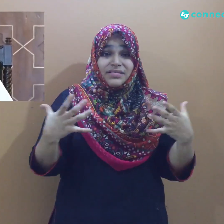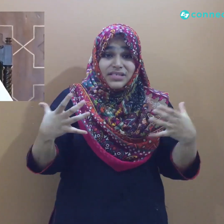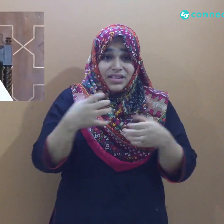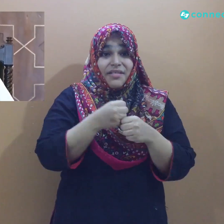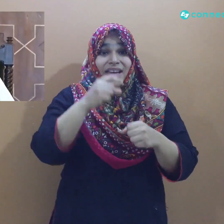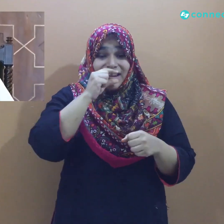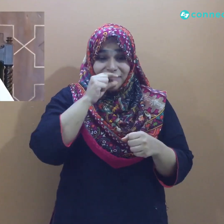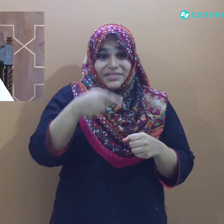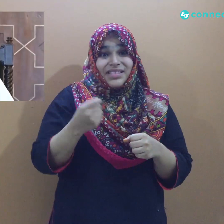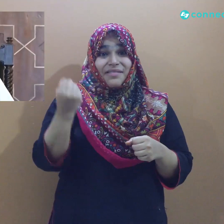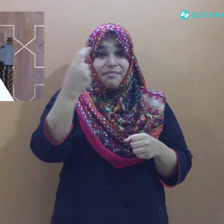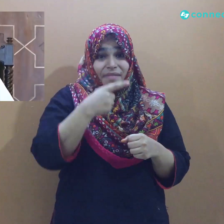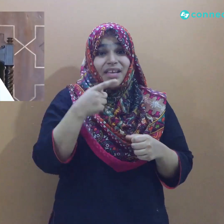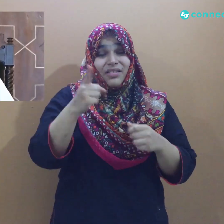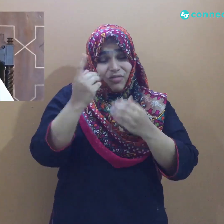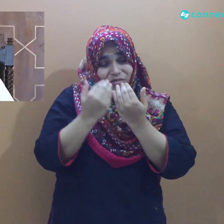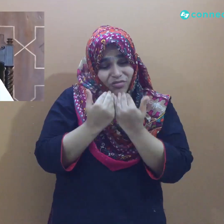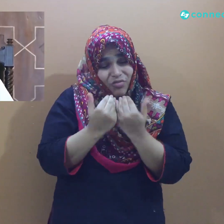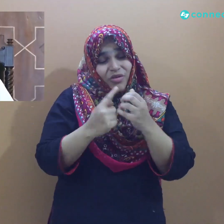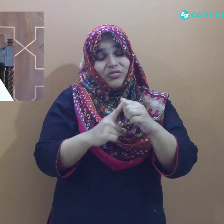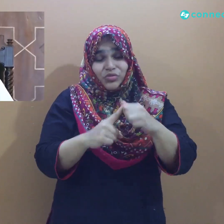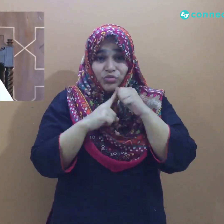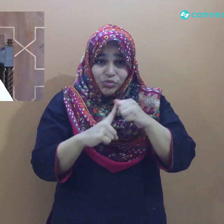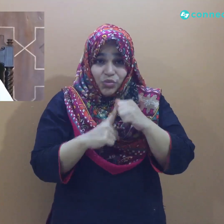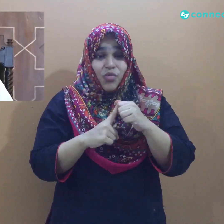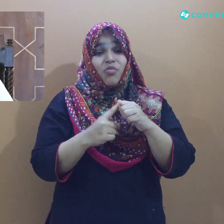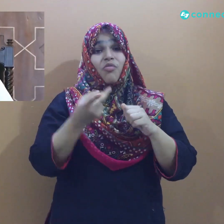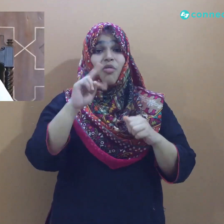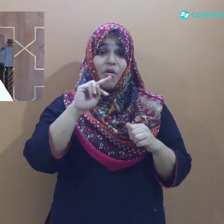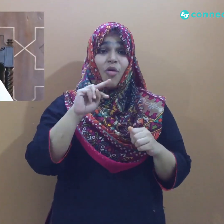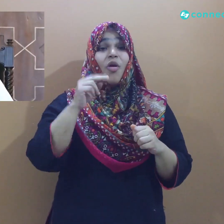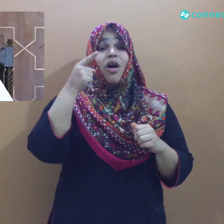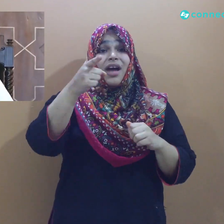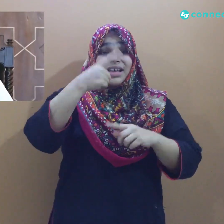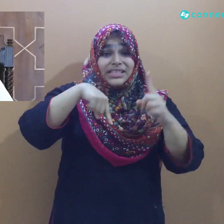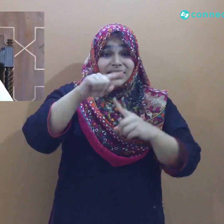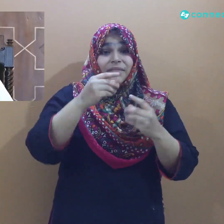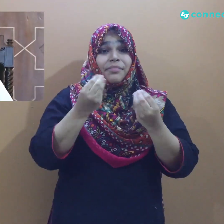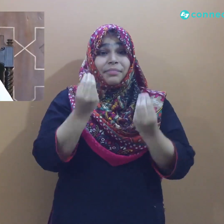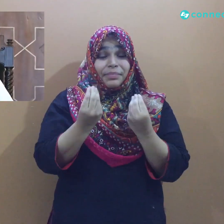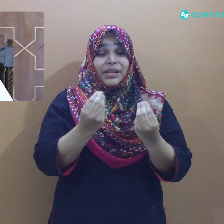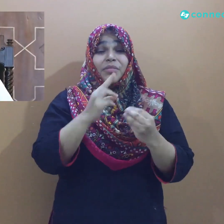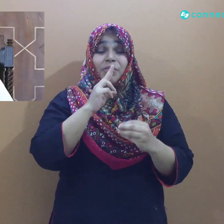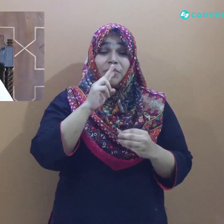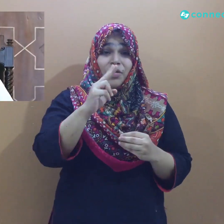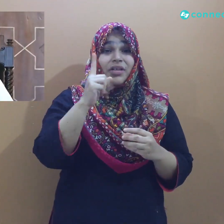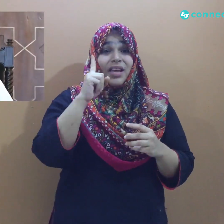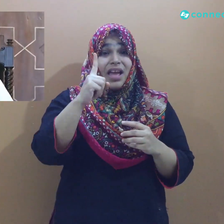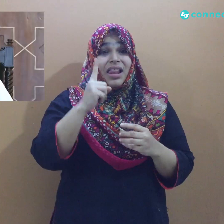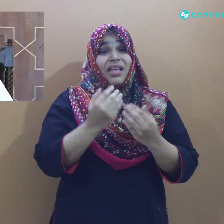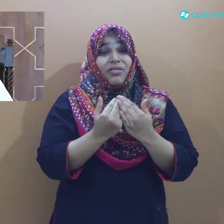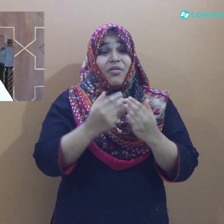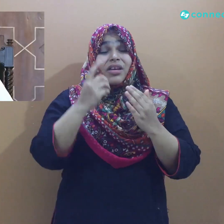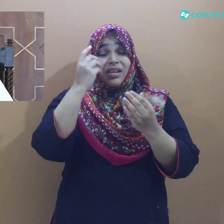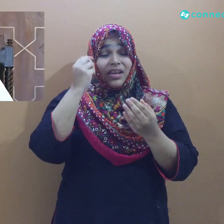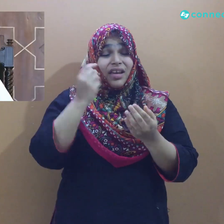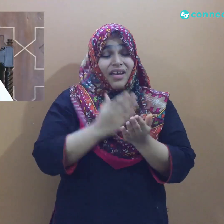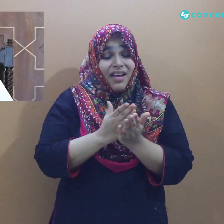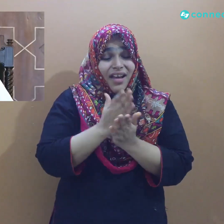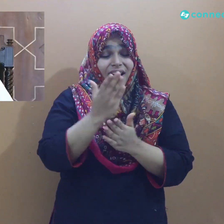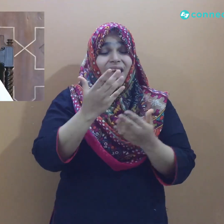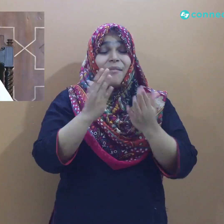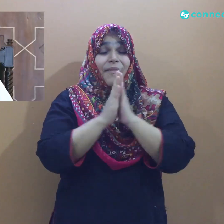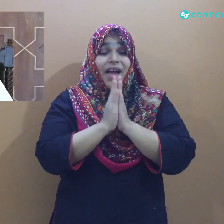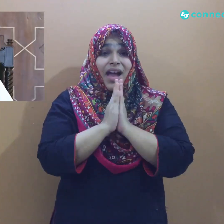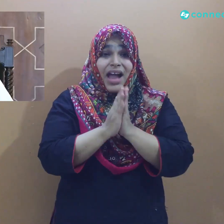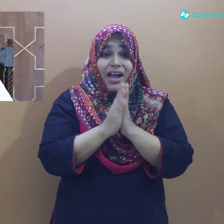وقت رمضان کے اندر ان کے لیے بھی دعا کی جائے اور اس میں اللہ تعالیٰ سے مغفرت بھی،